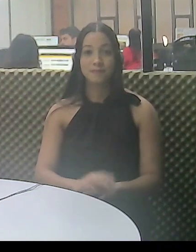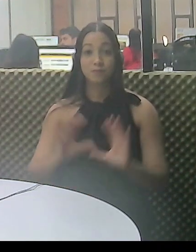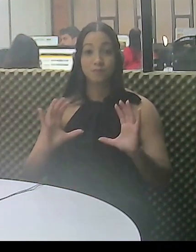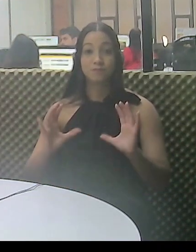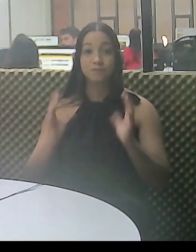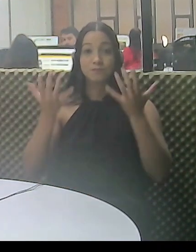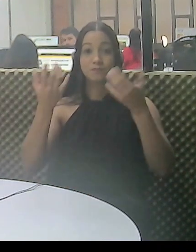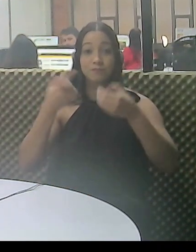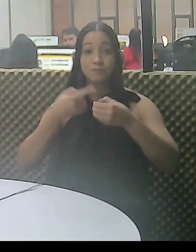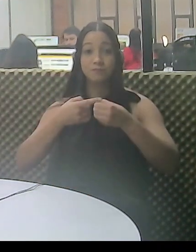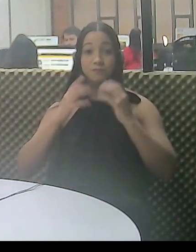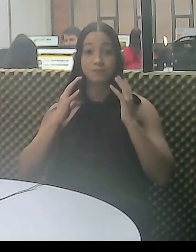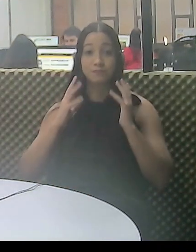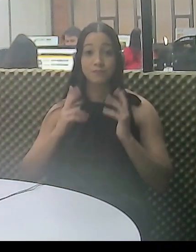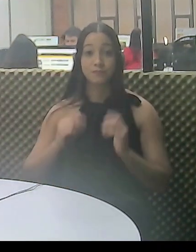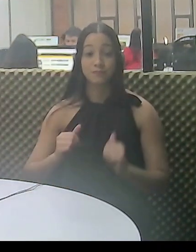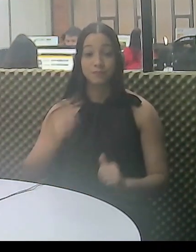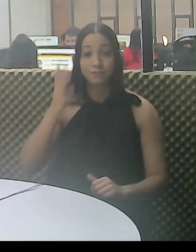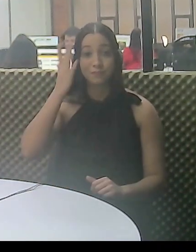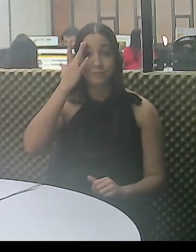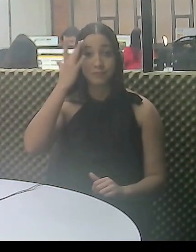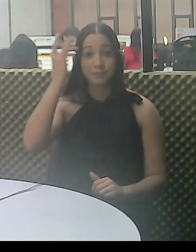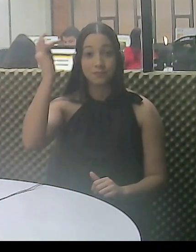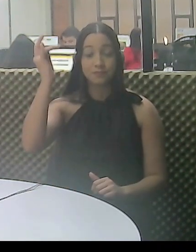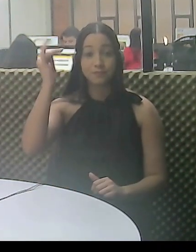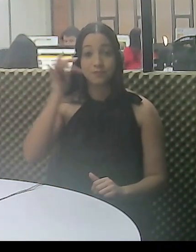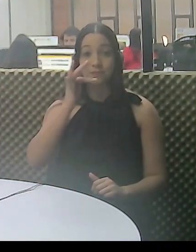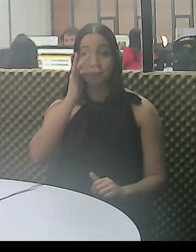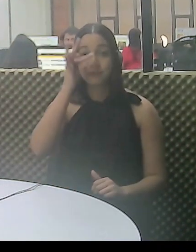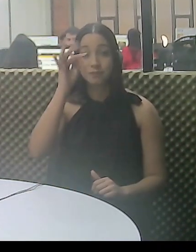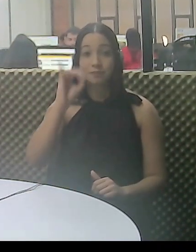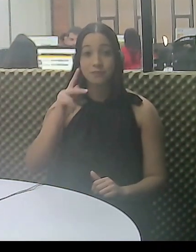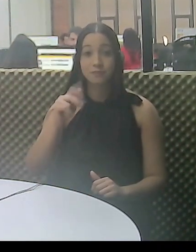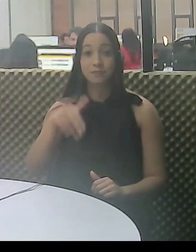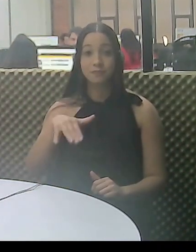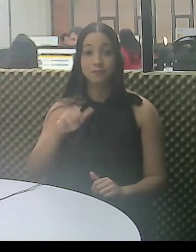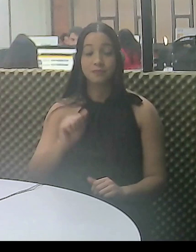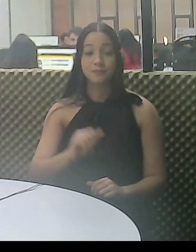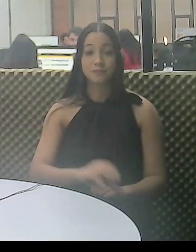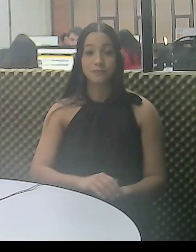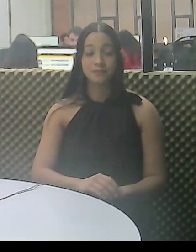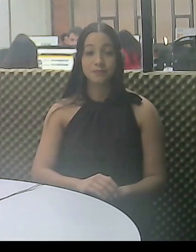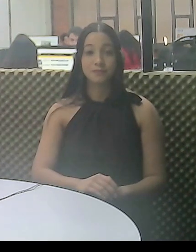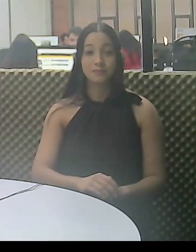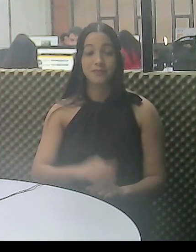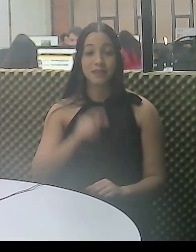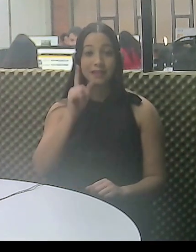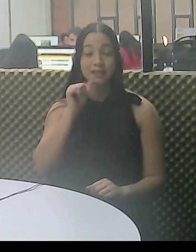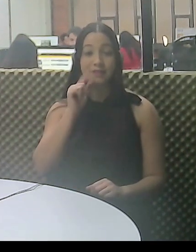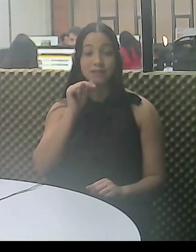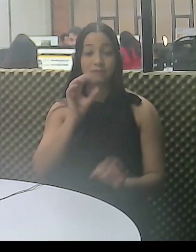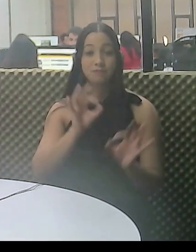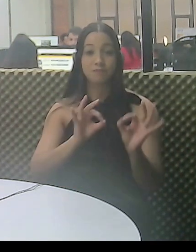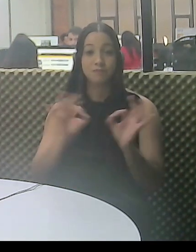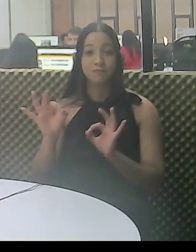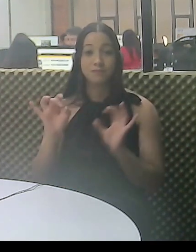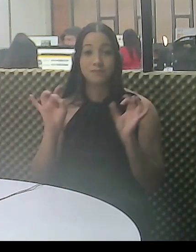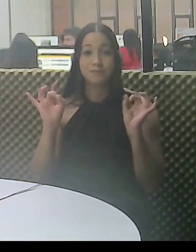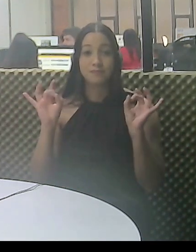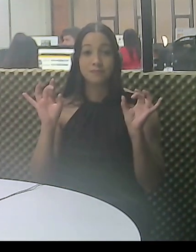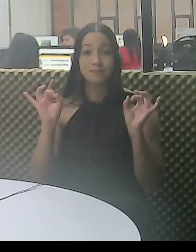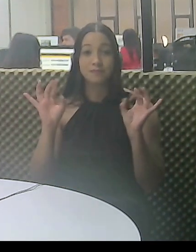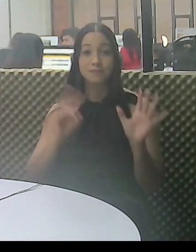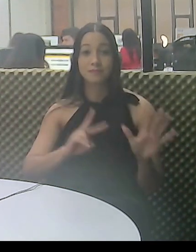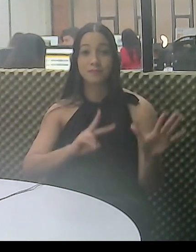Mutirão Cidade Limpa chega amanhã, à região do Jardim Ipanema. Demai prepara a programação especial